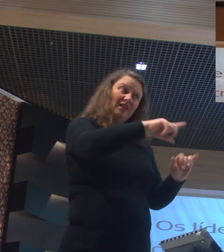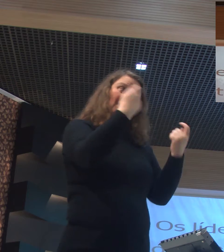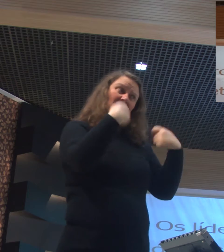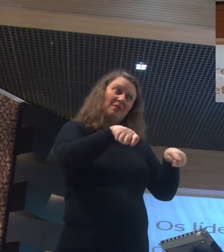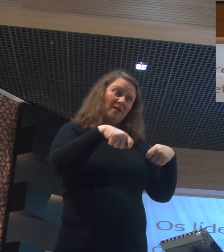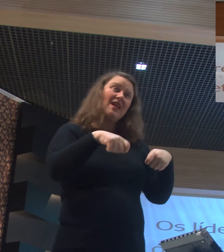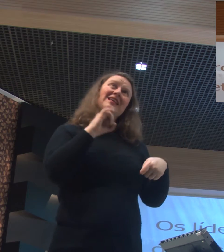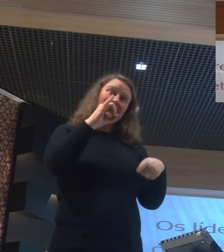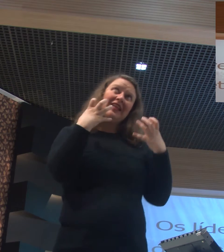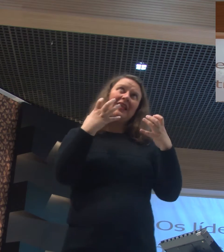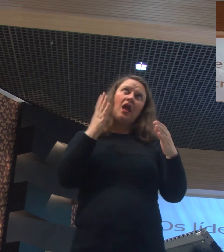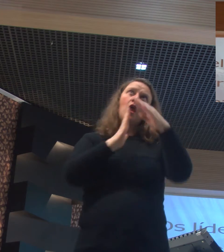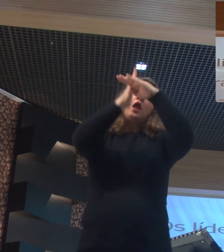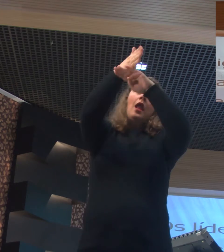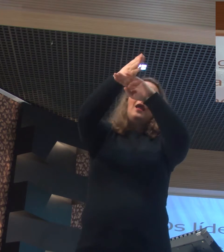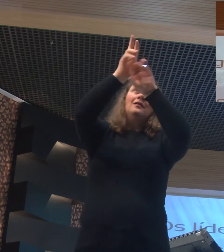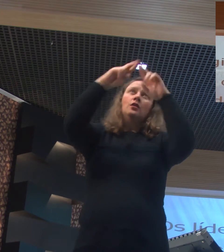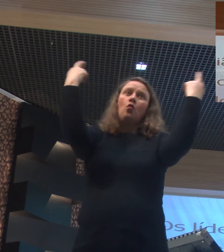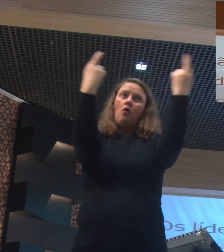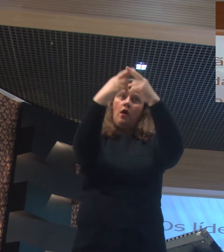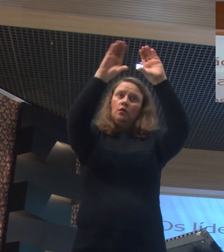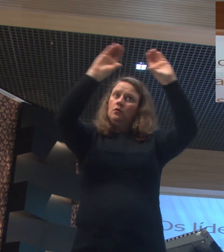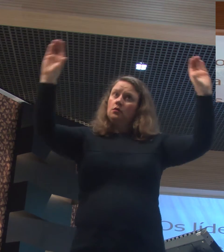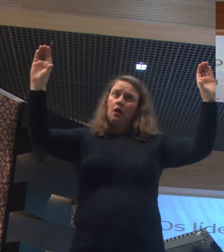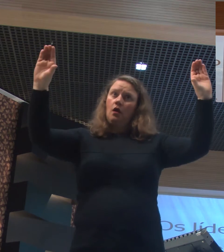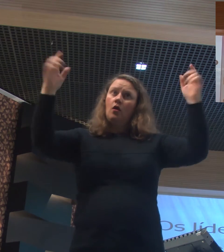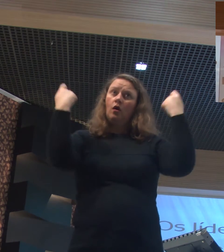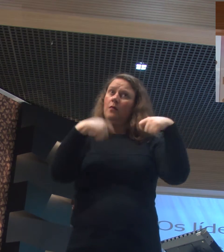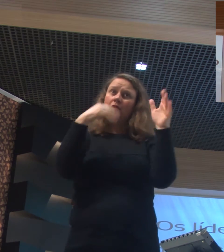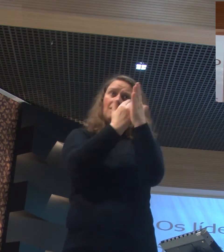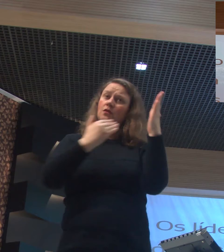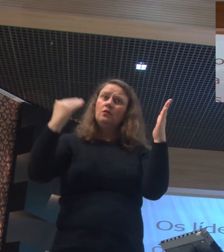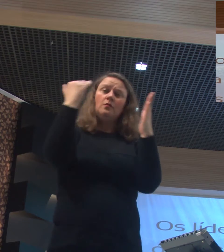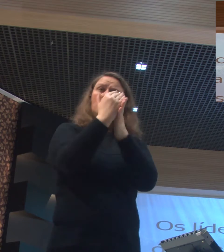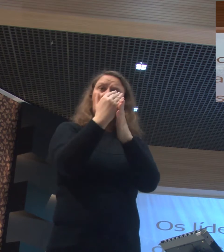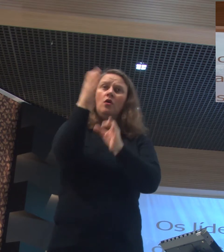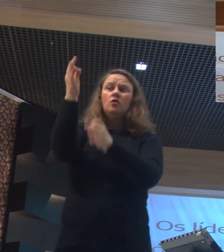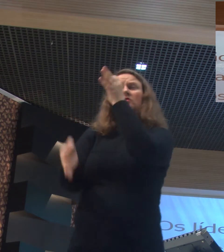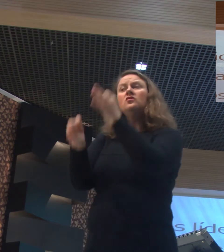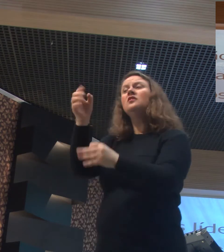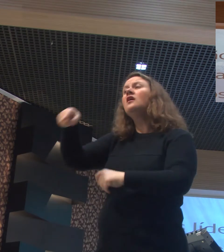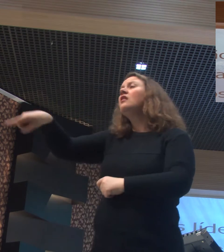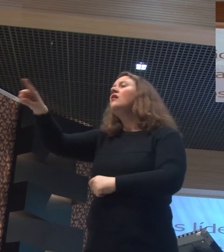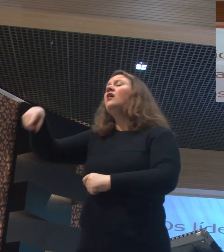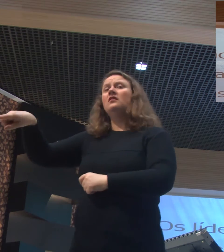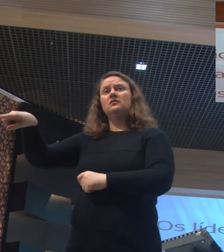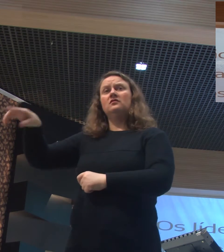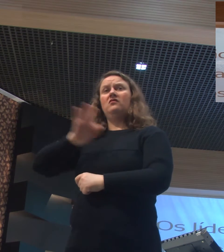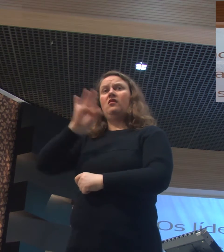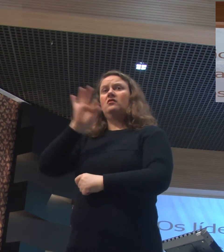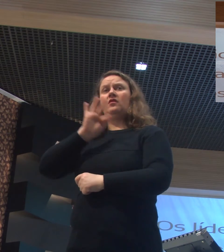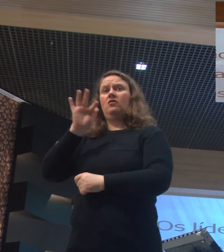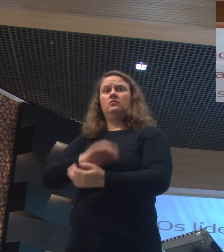muito superior a isso. Muito superior à justiça deles. Eles não